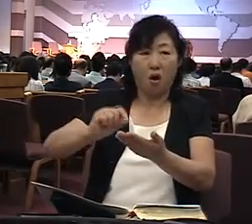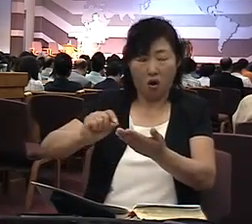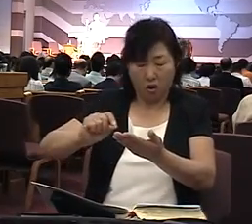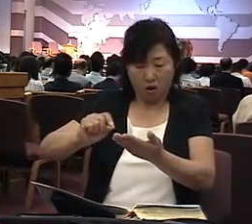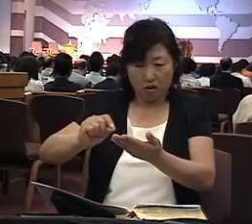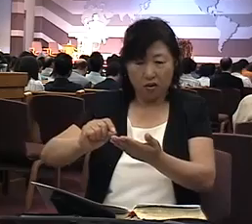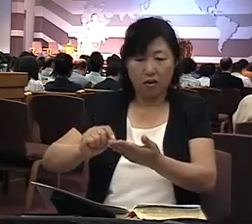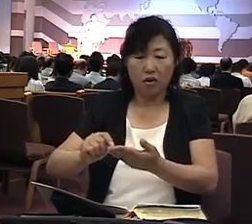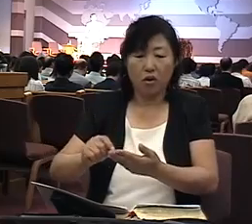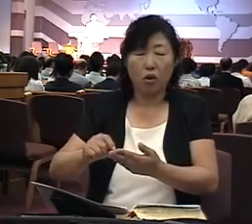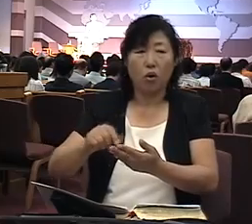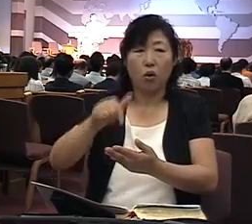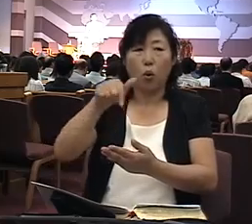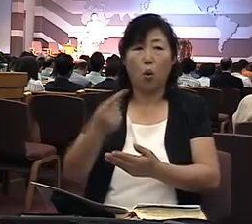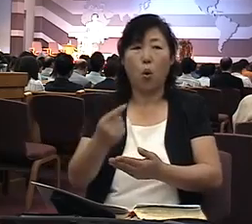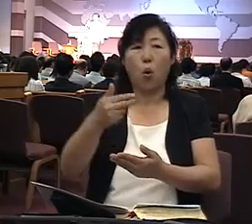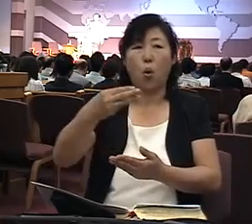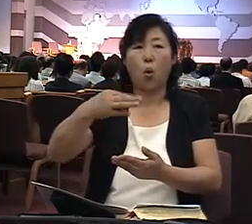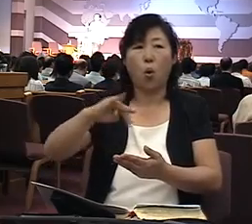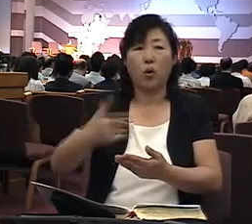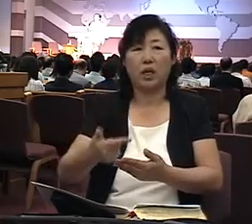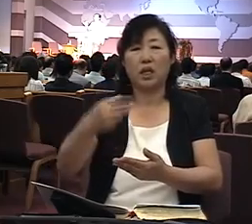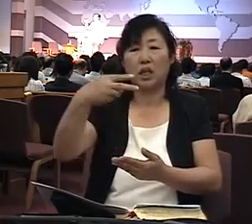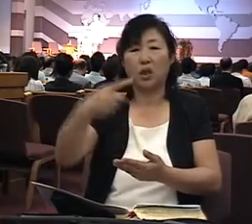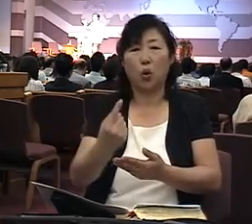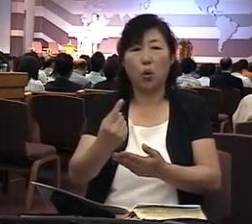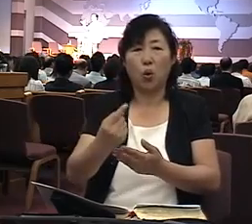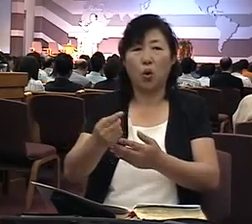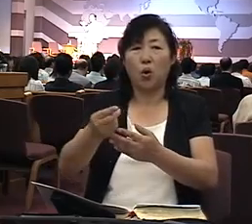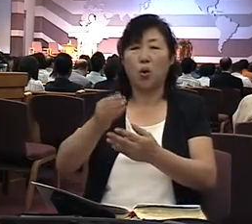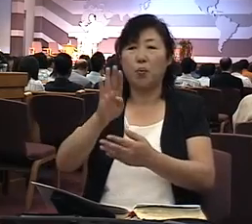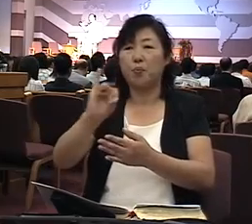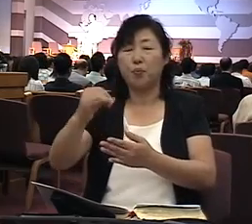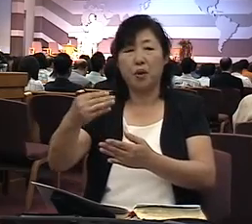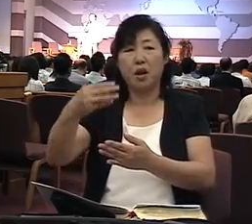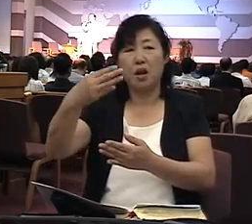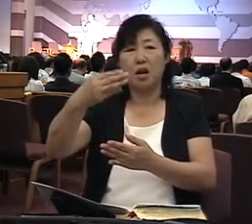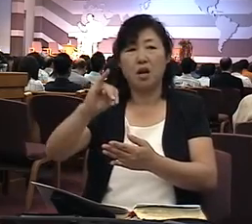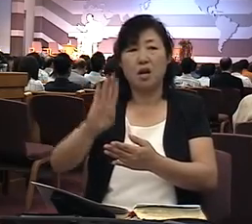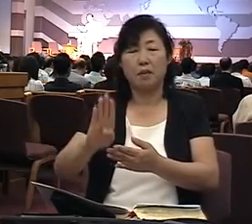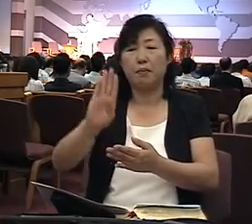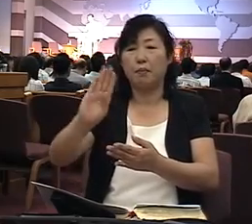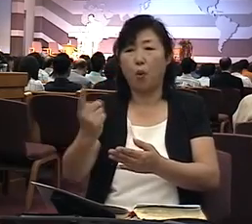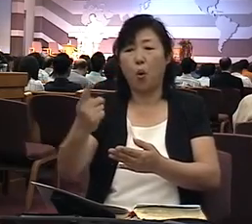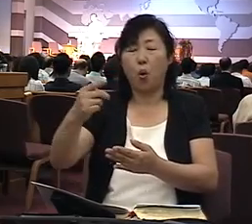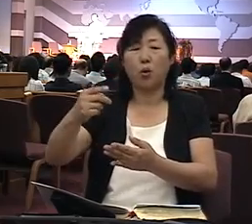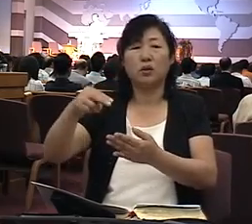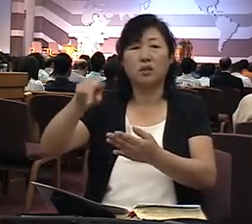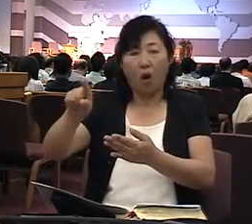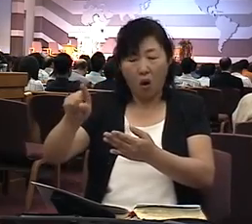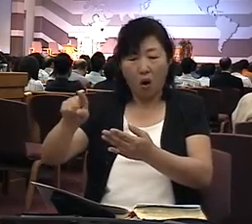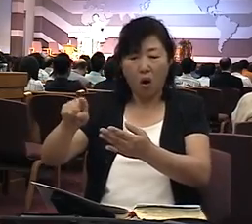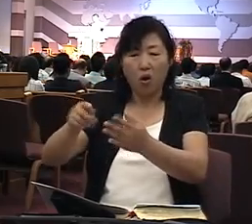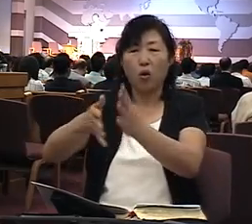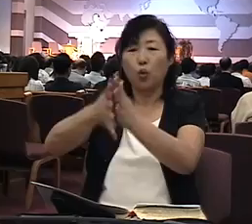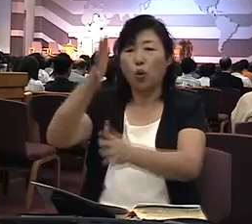편지가 고린도 전후서고, 빌립보 도성에 세워진 교회에게 보낸 편지가 빌립보서고, 이런 식으로